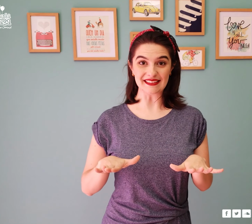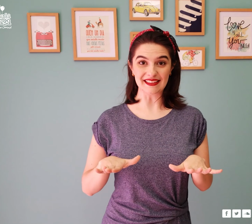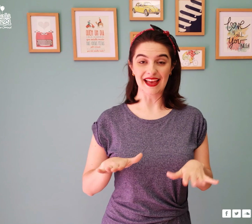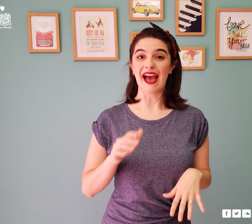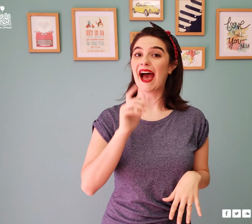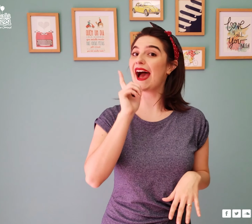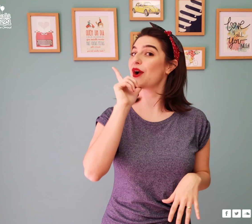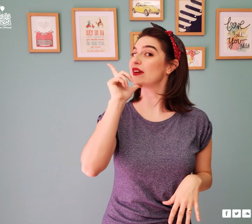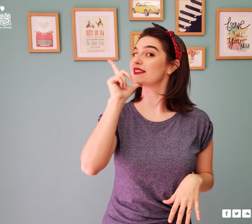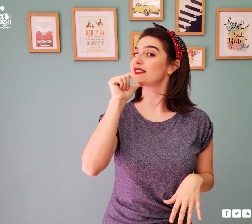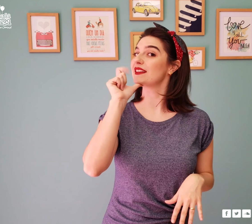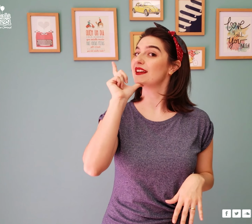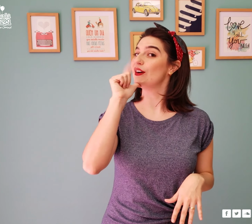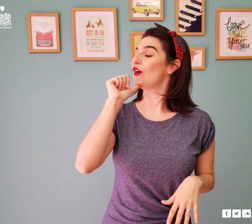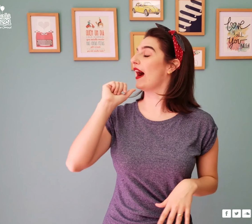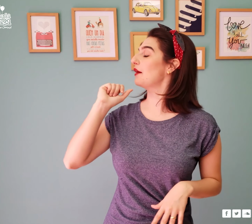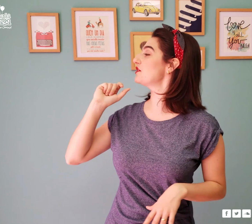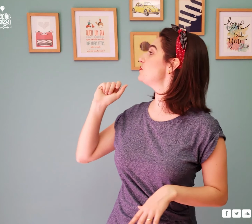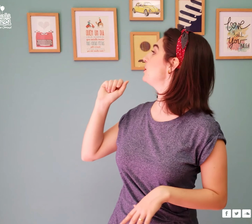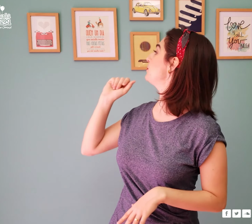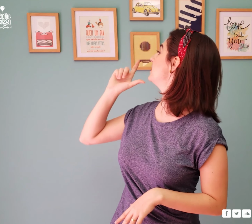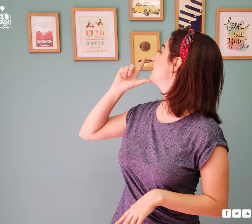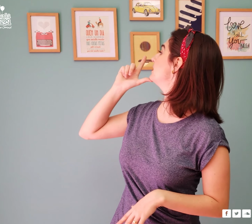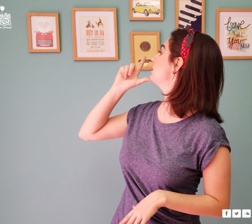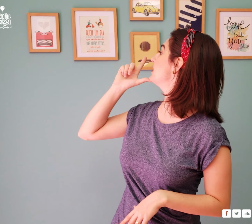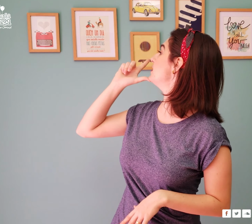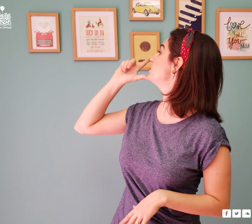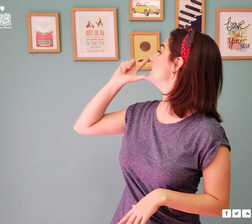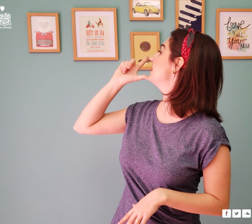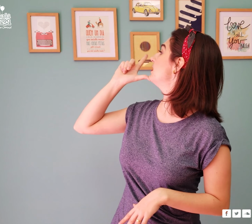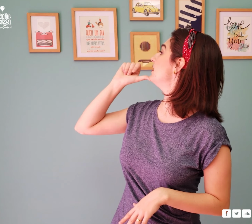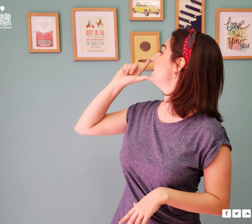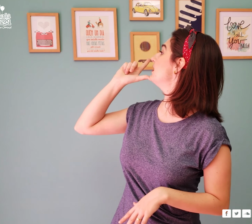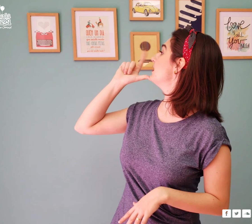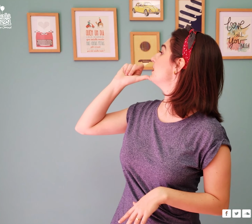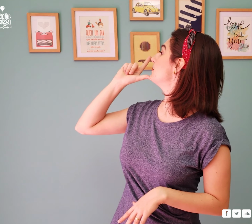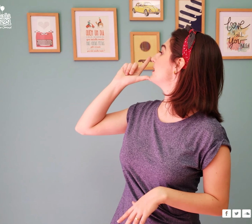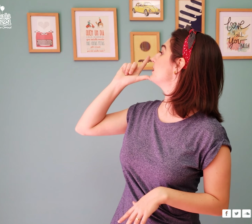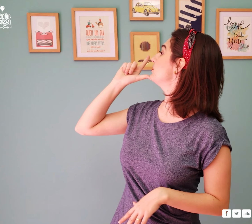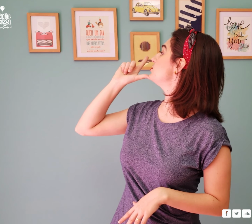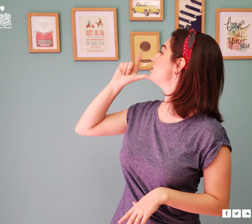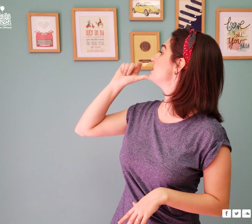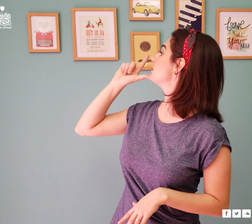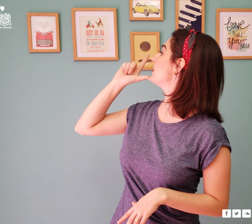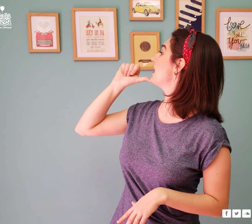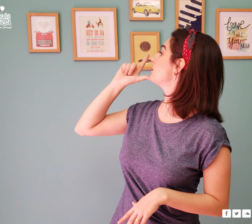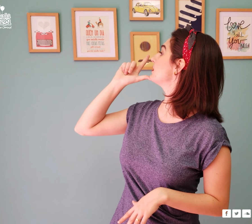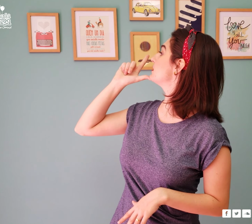águas. Ó, água a gente põe o dedão assim no queixo e balança o dedinho de cima. Águas.